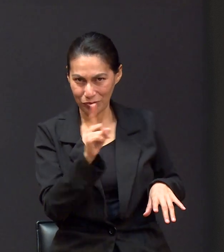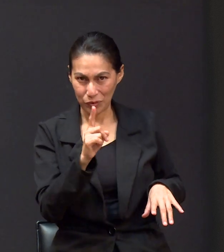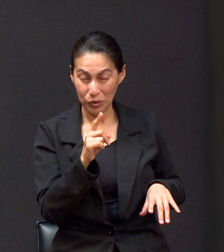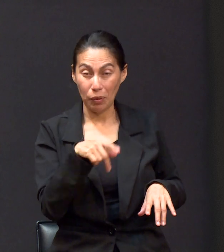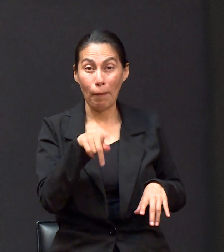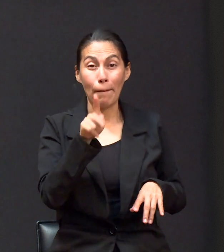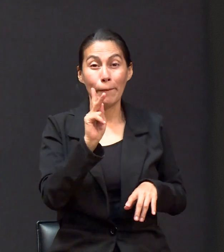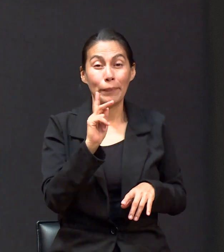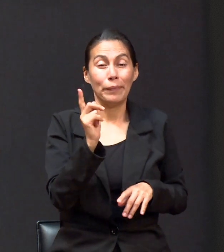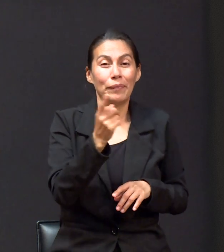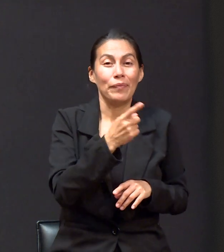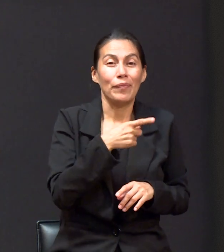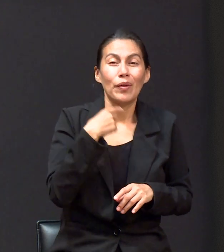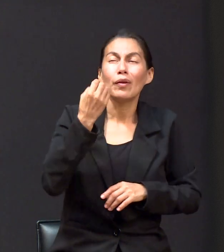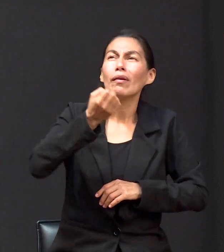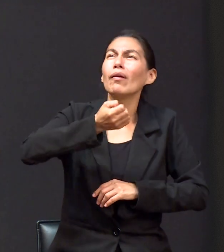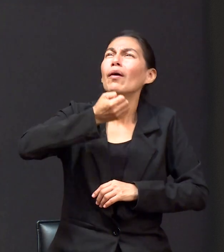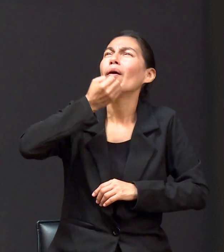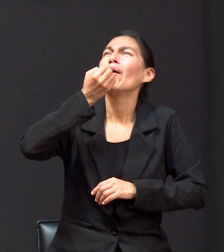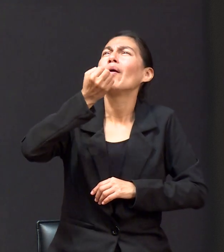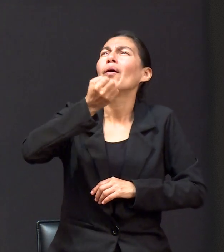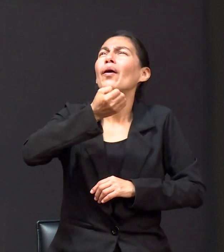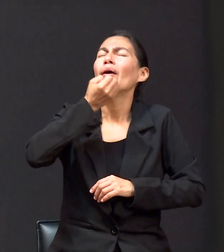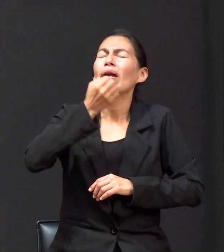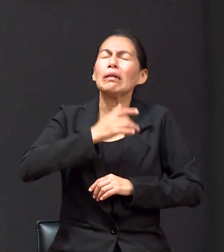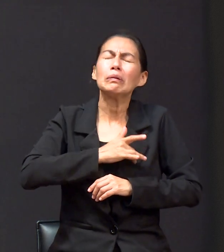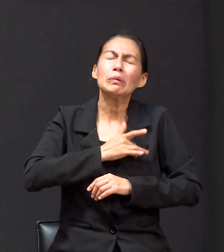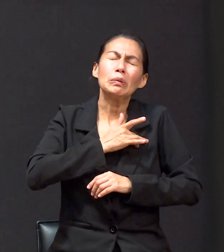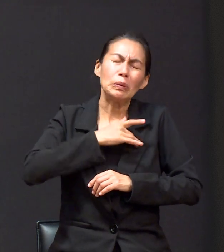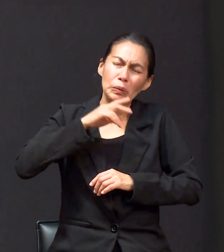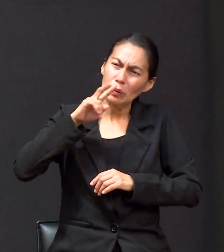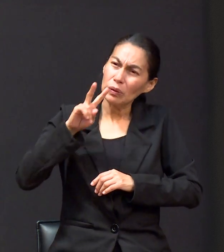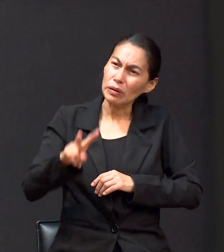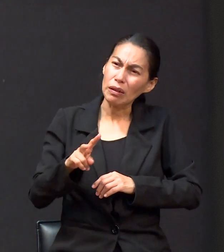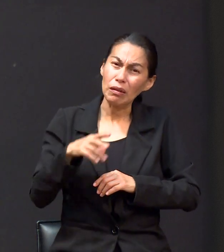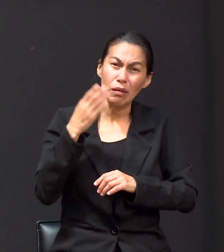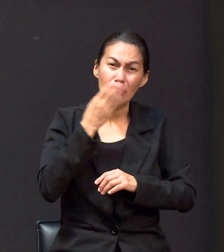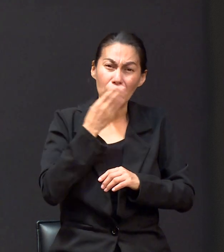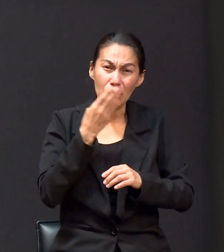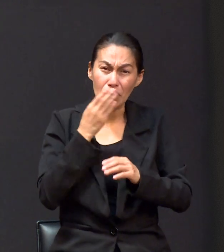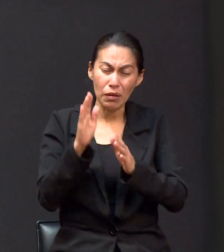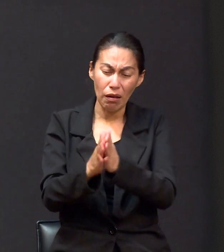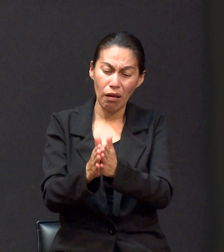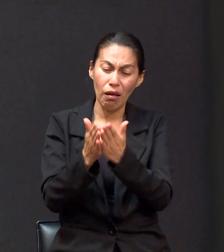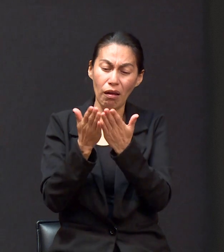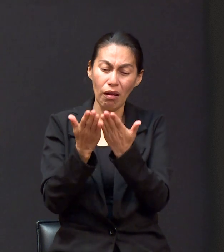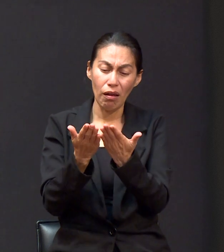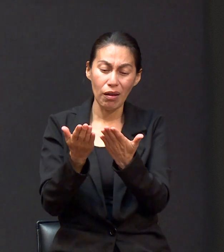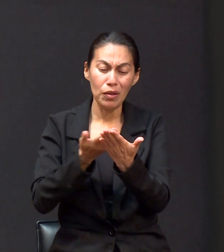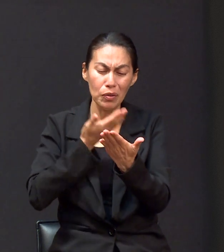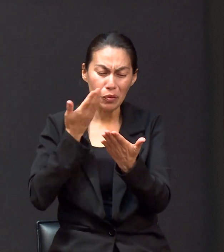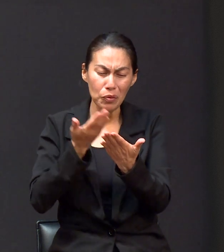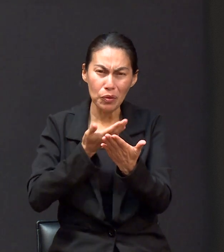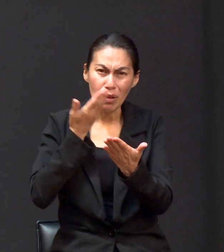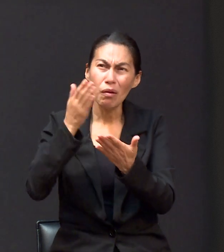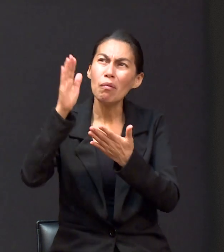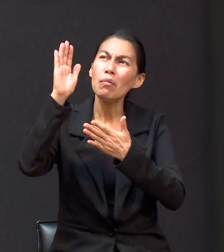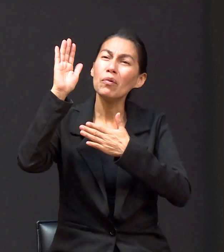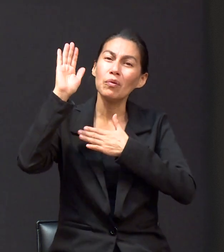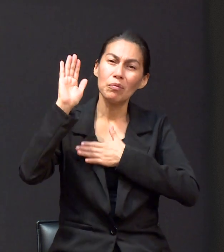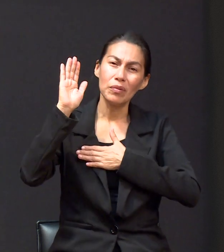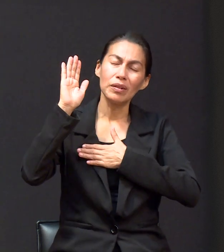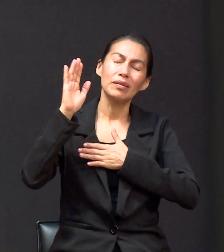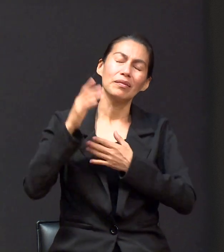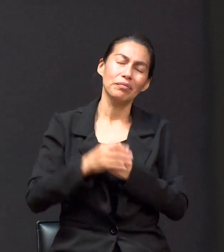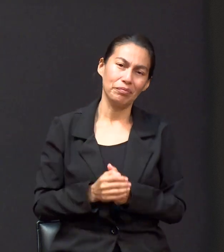pero tenemos que ponerlo en oración e ir al estudio y reflexión de las promesas de Dios tal y como están